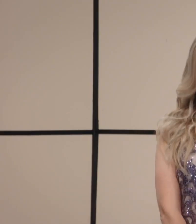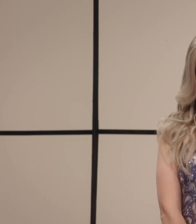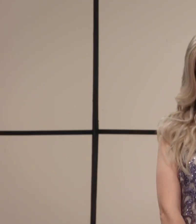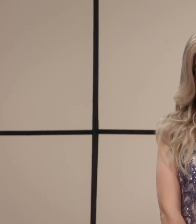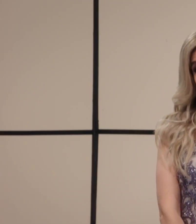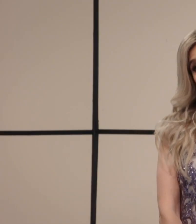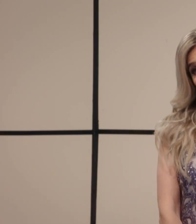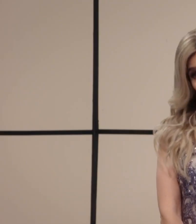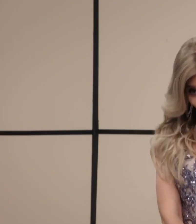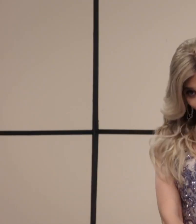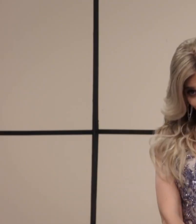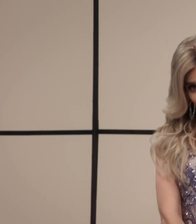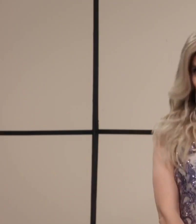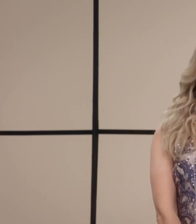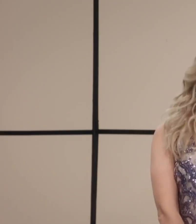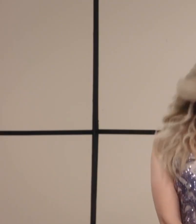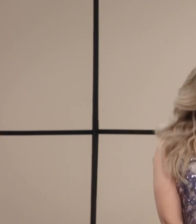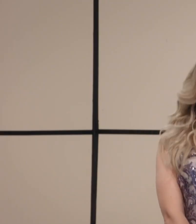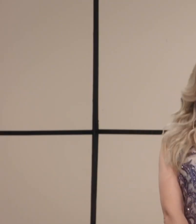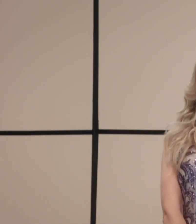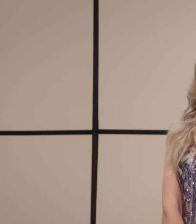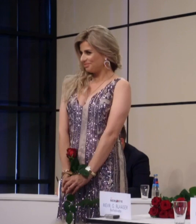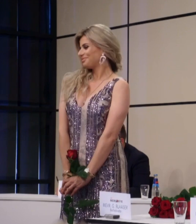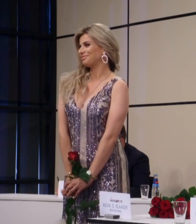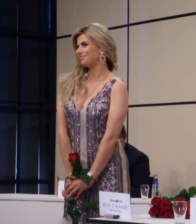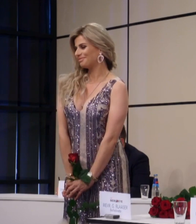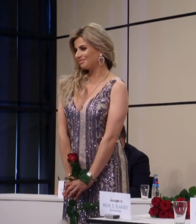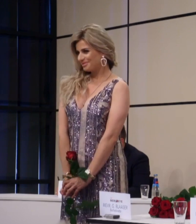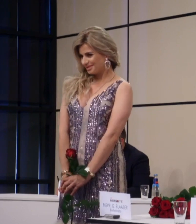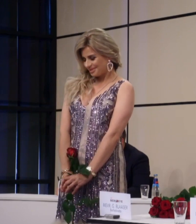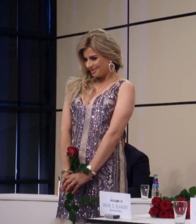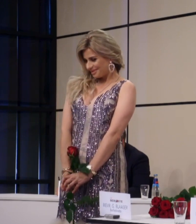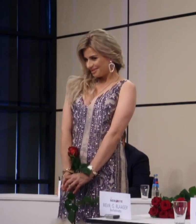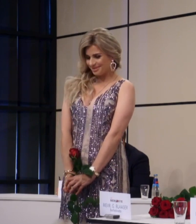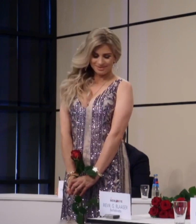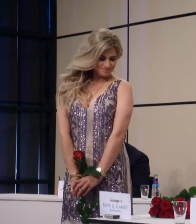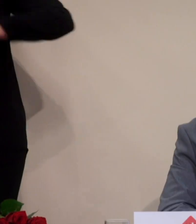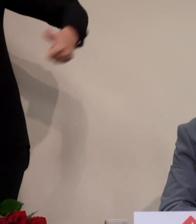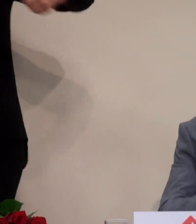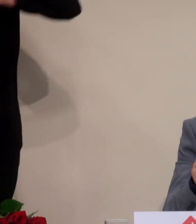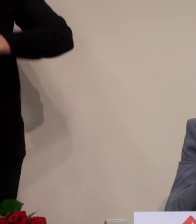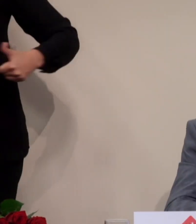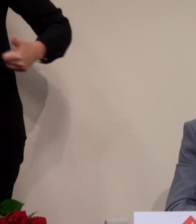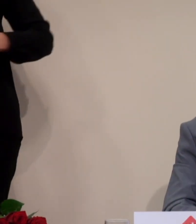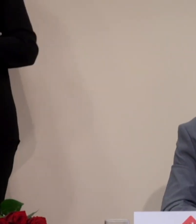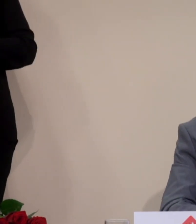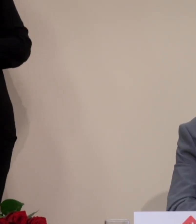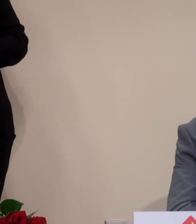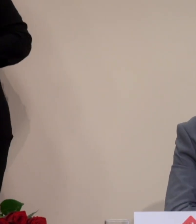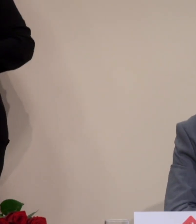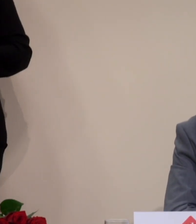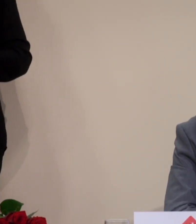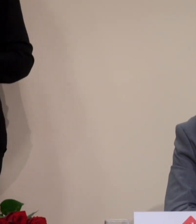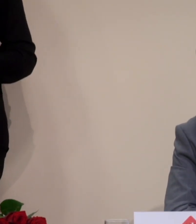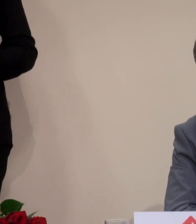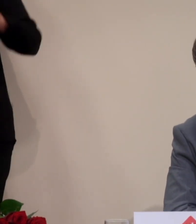het zo grappig in de wereld draait door. Willy! Ja, super deluxe flex zeg. Zeg jongens, hebben we hier nog